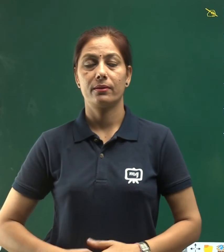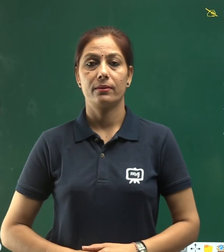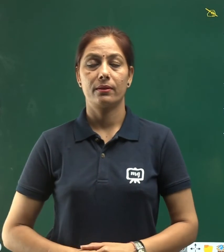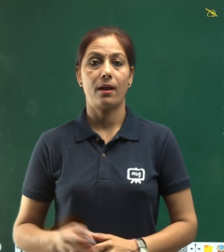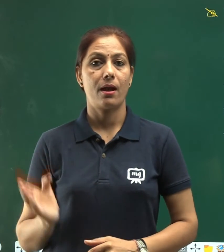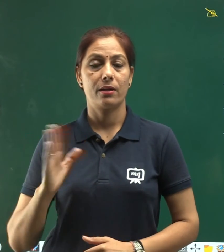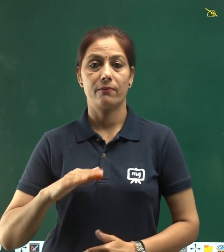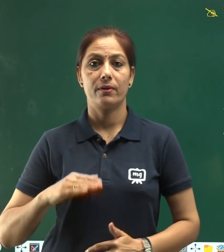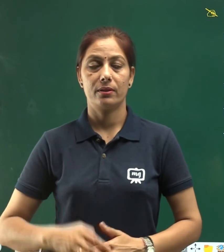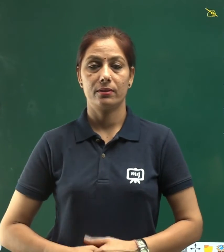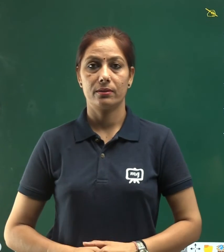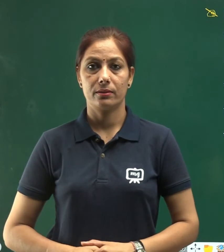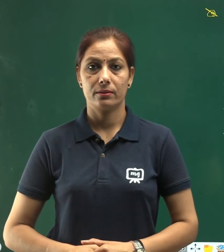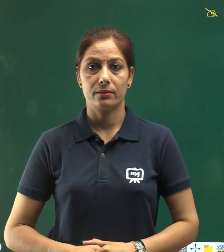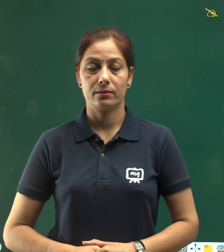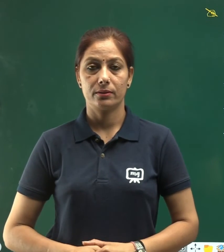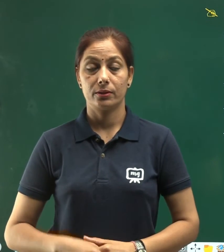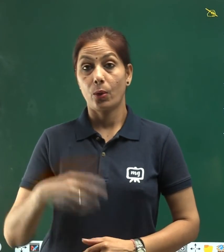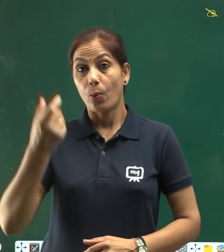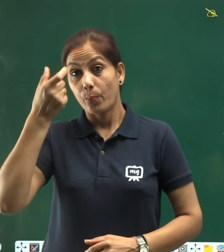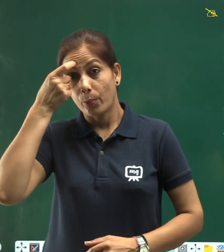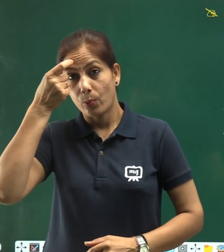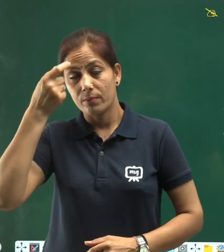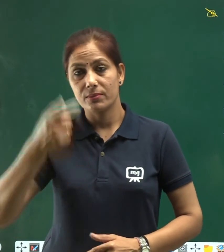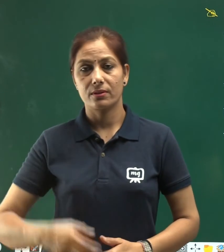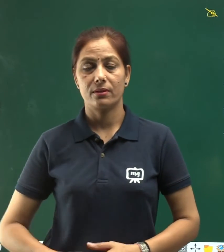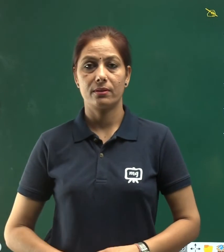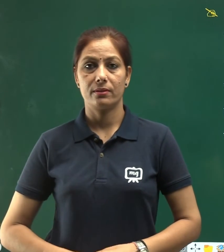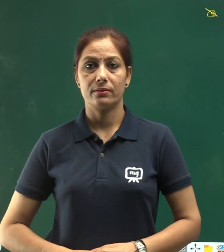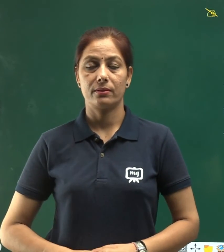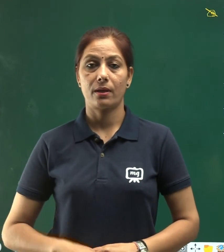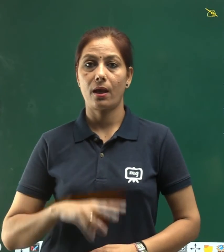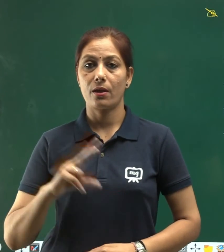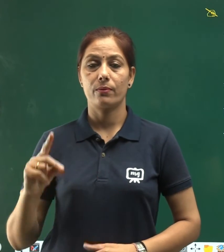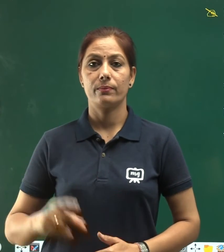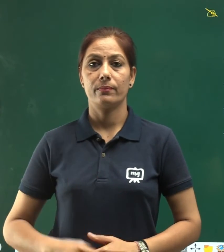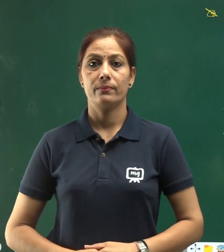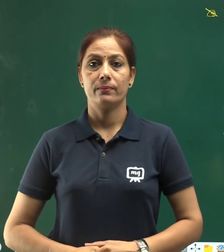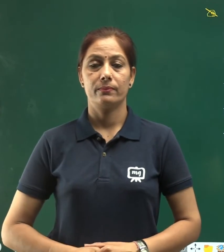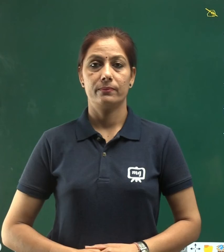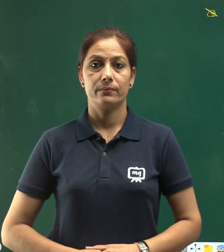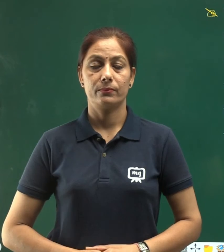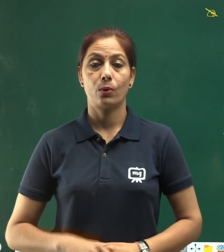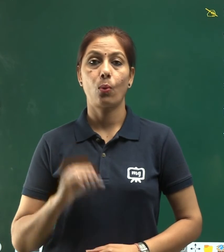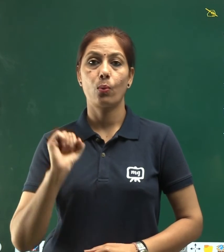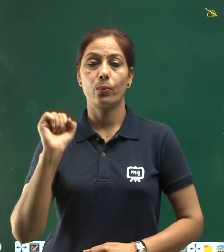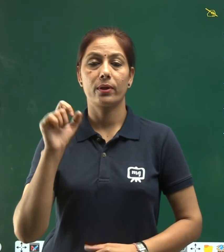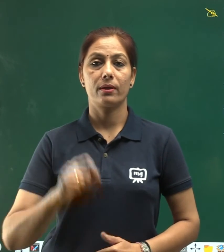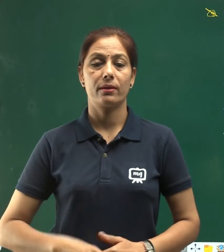आने वाली कठिनाइयों एवं उनके